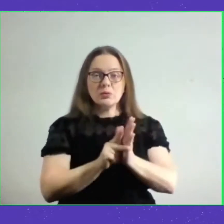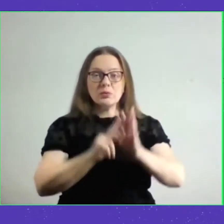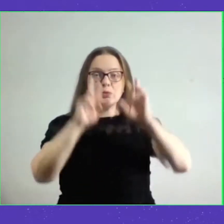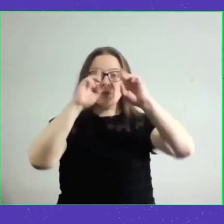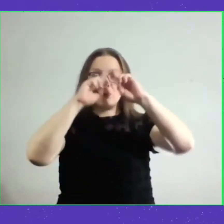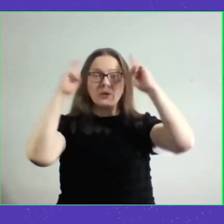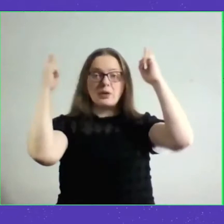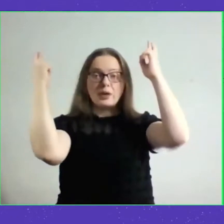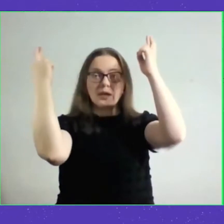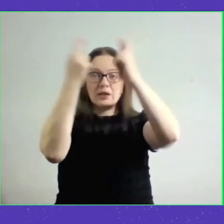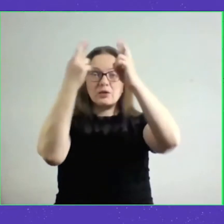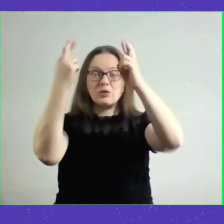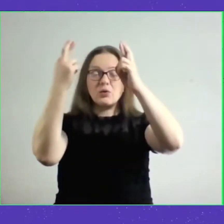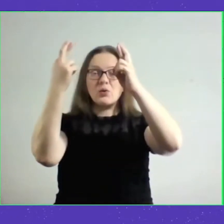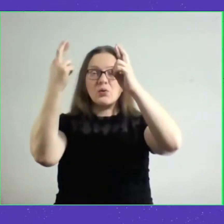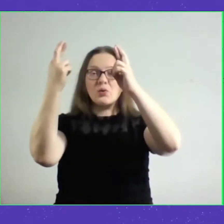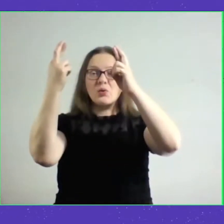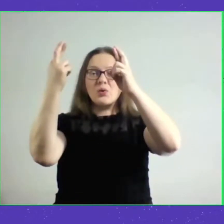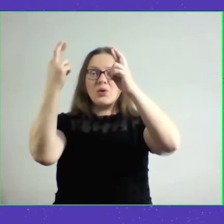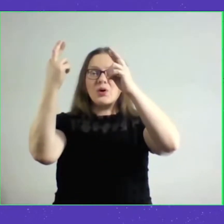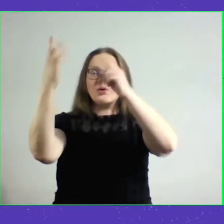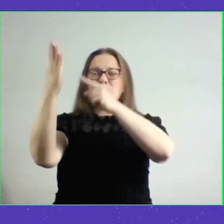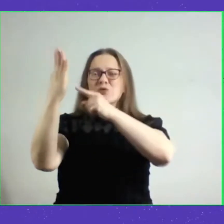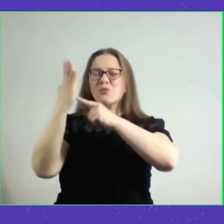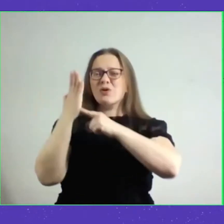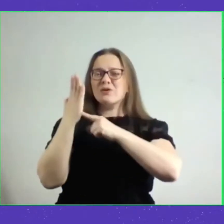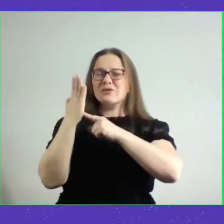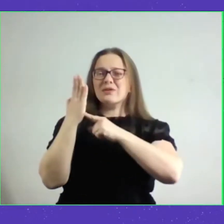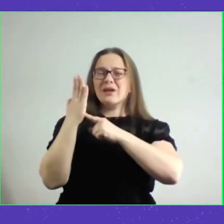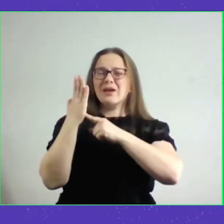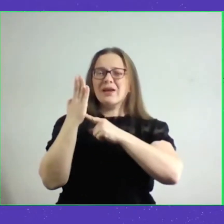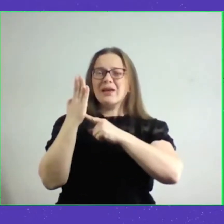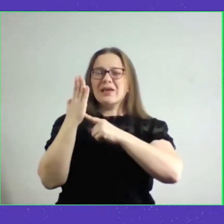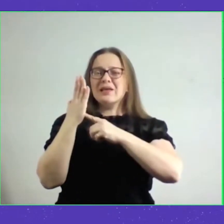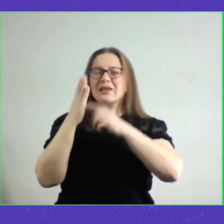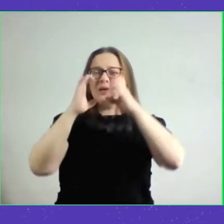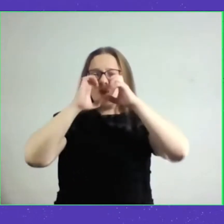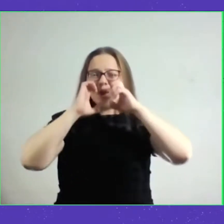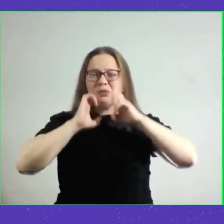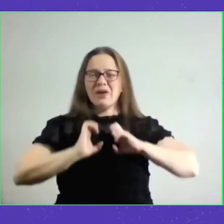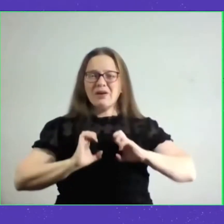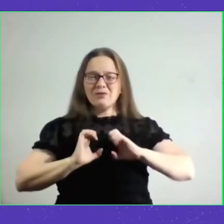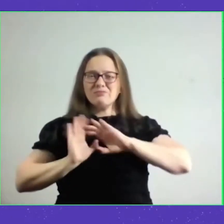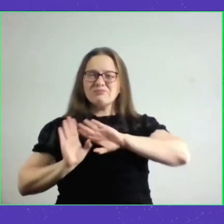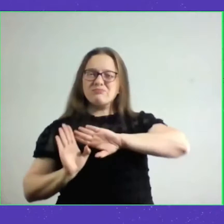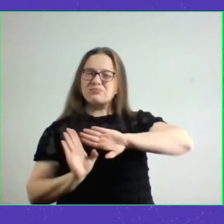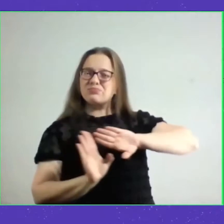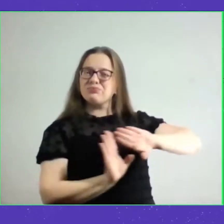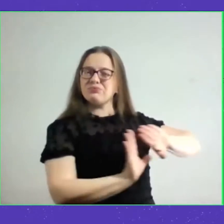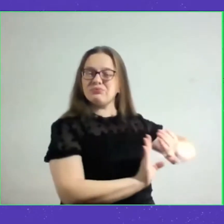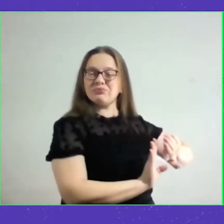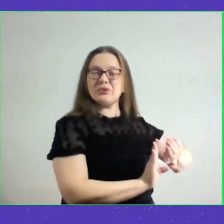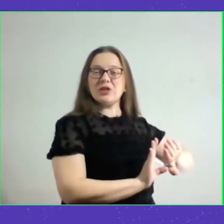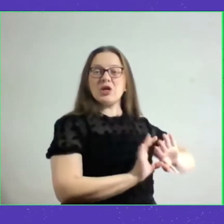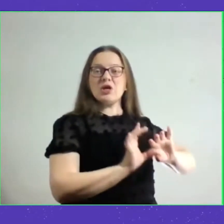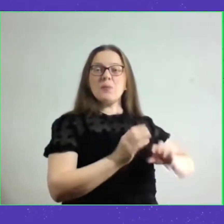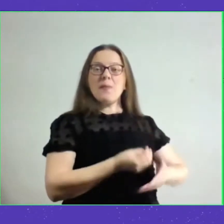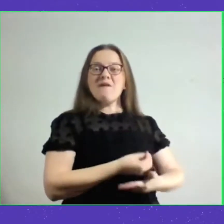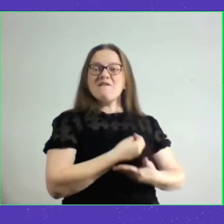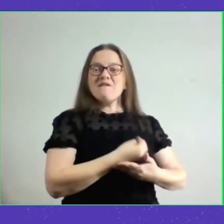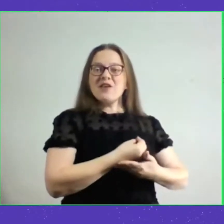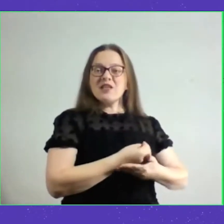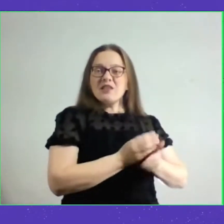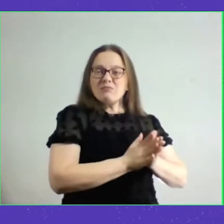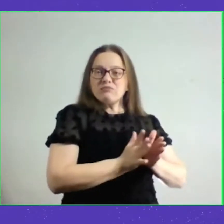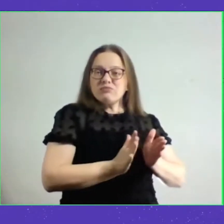abrir mão de nós mesmos e a viver para o Senhor. Chega de cuidar só